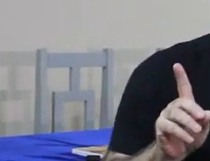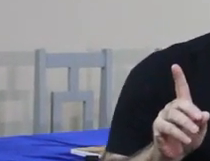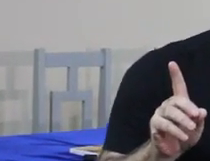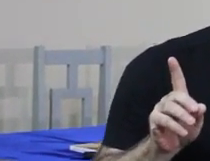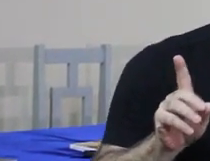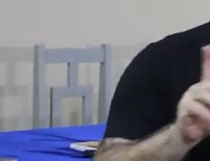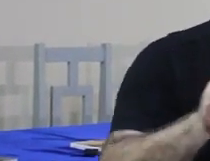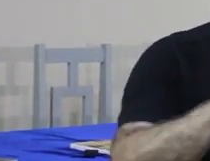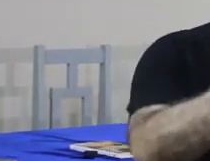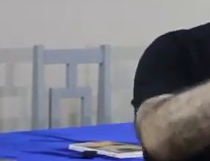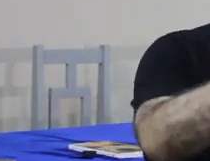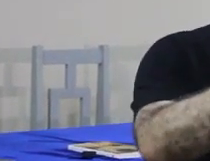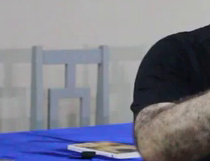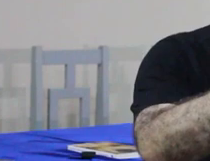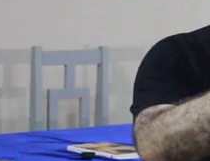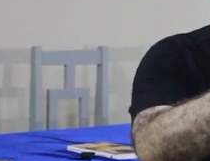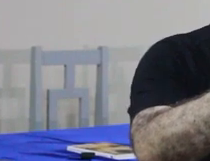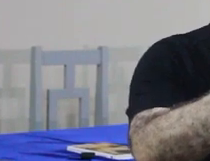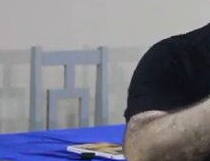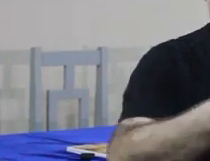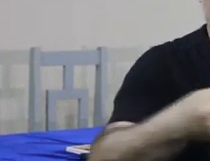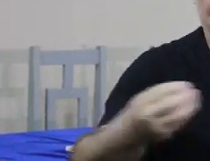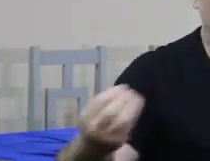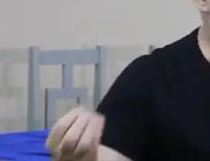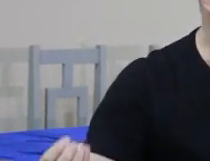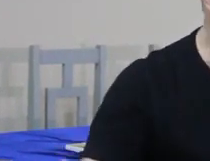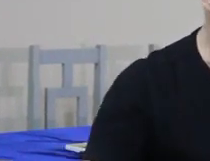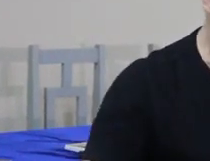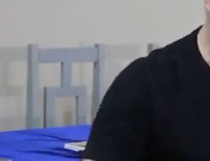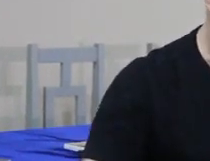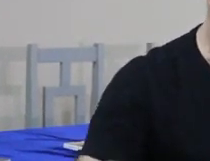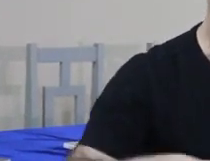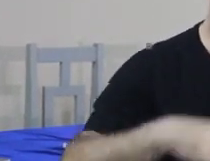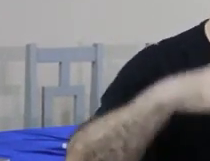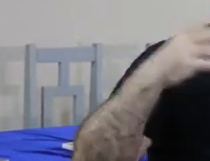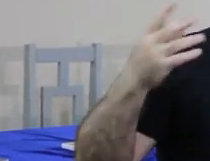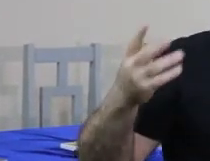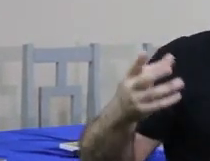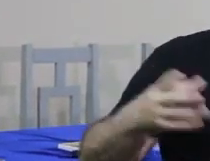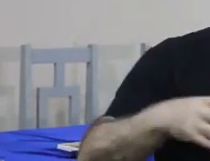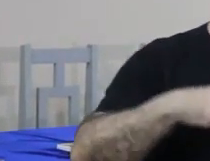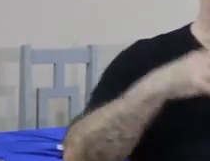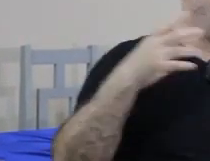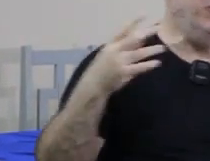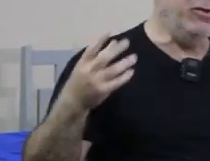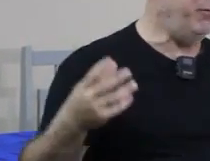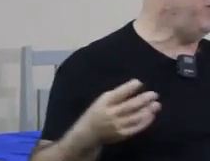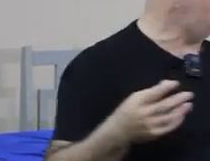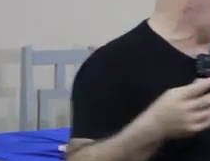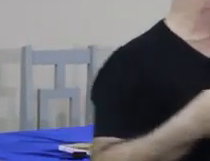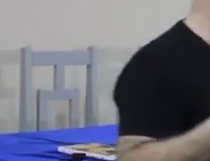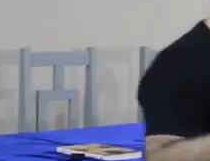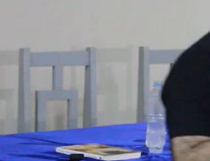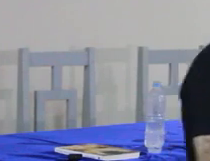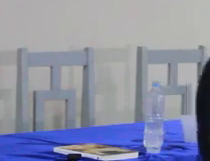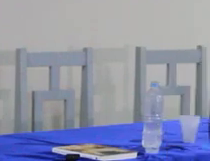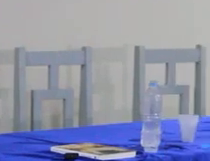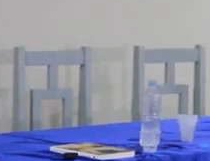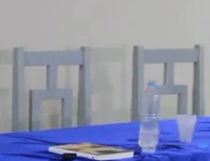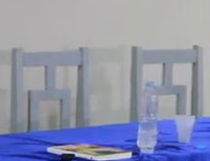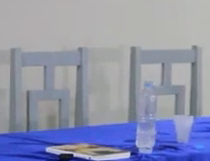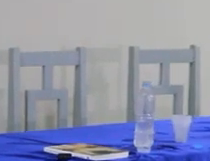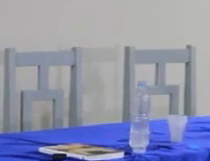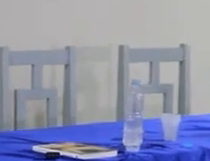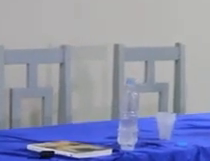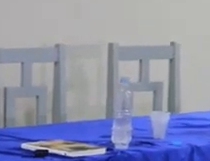não desce. A gente que participa de cruzeiro sabe, é um percentual. Então o pessoal infla número porque órgão público